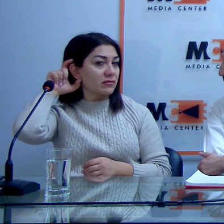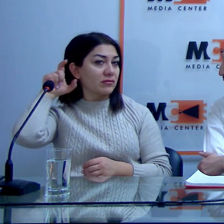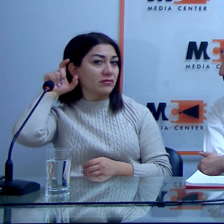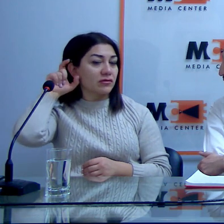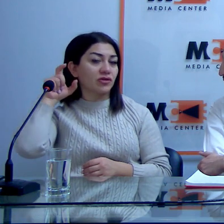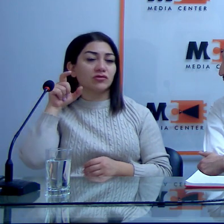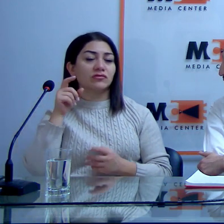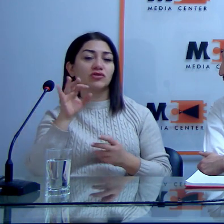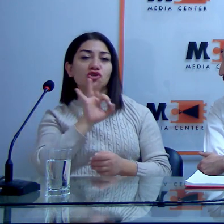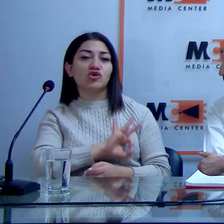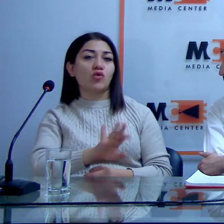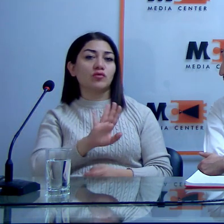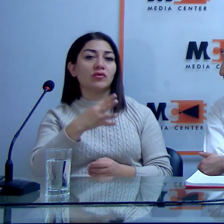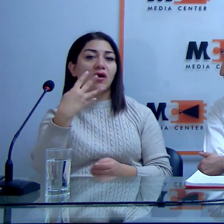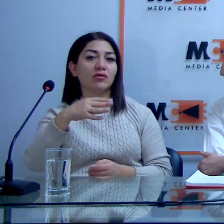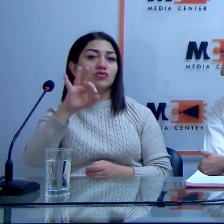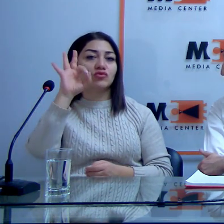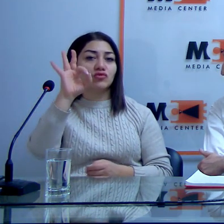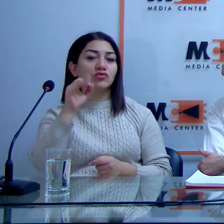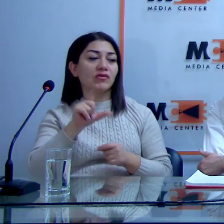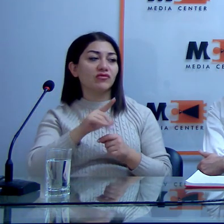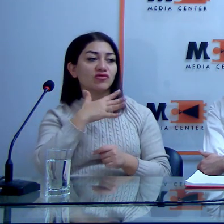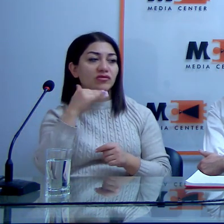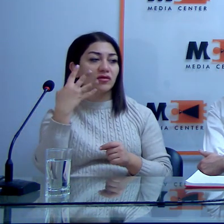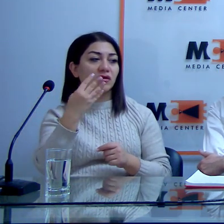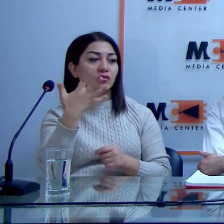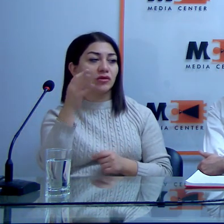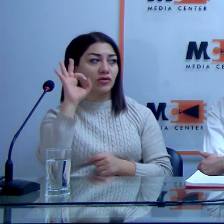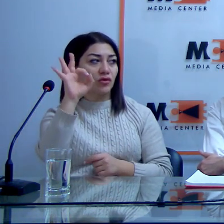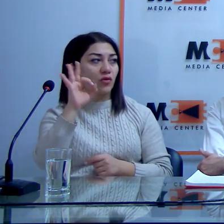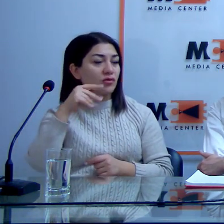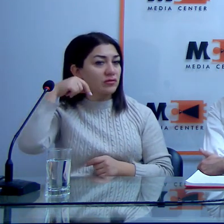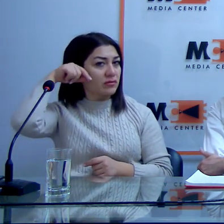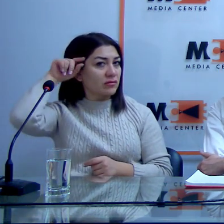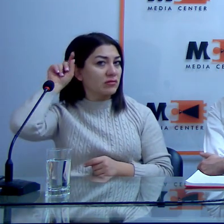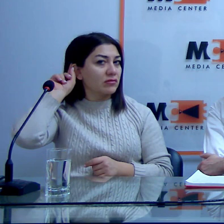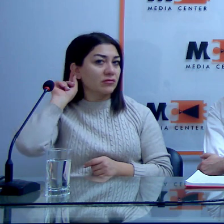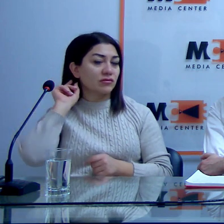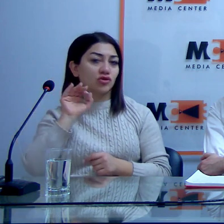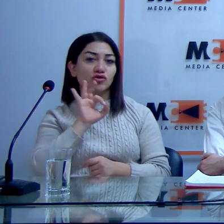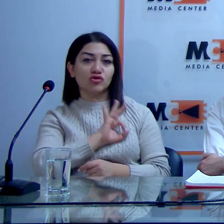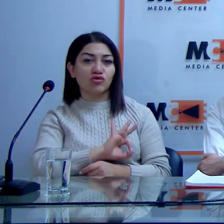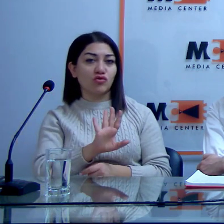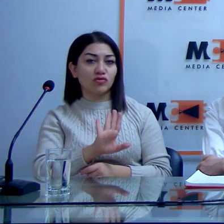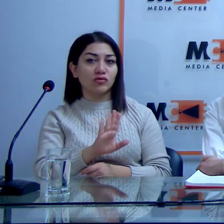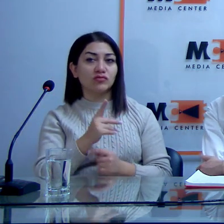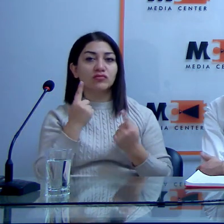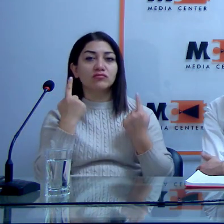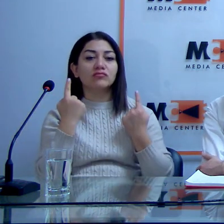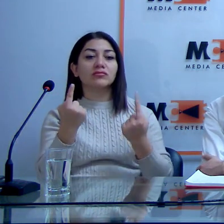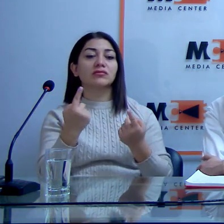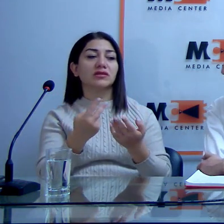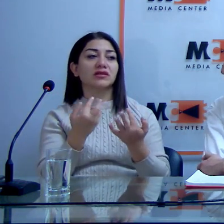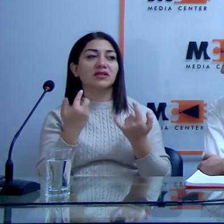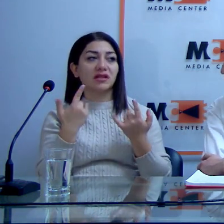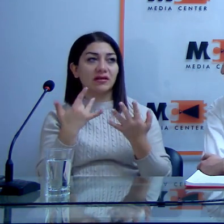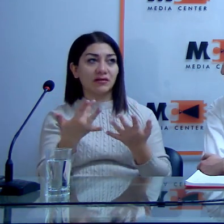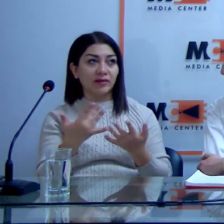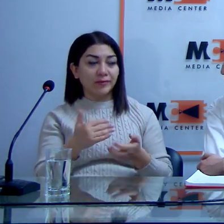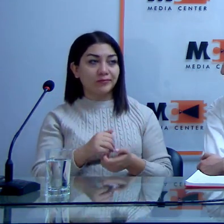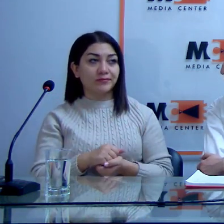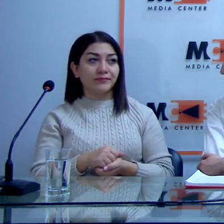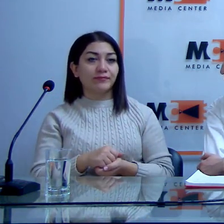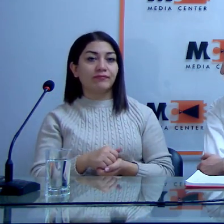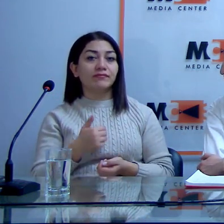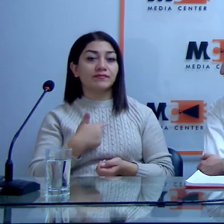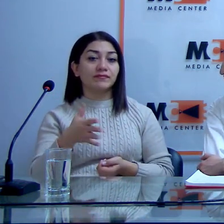լսողական սարք չի գրում, կներեք 40%-ից նույնիսկ ավելին, 45%-ը, սա բավականին լուրջ եւ մտահոգիչ ցուցանիշ է, եւ